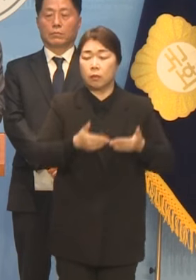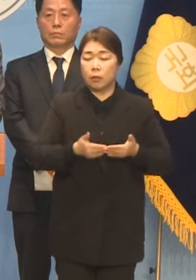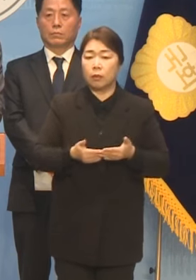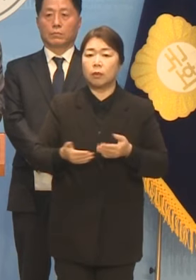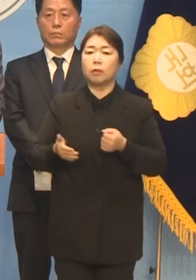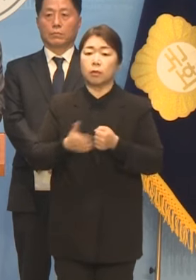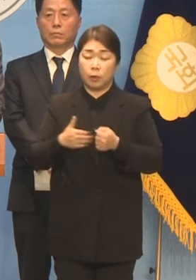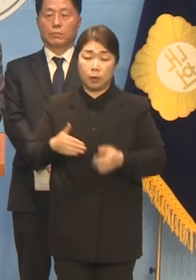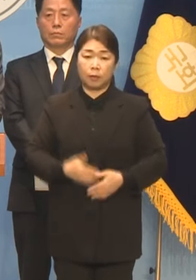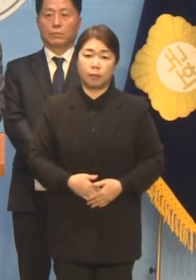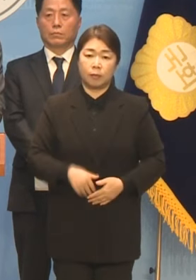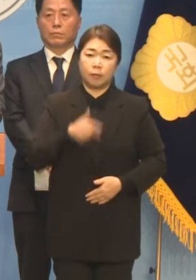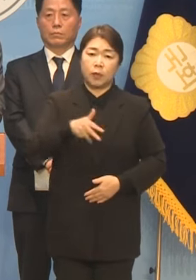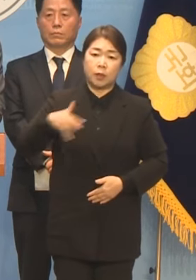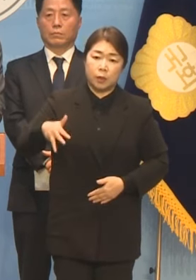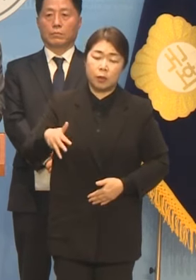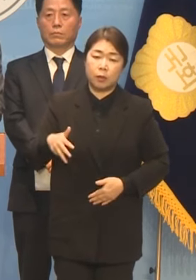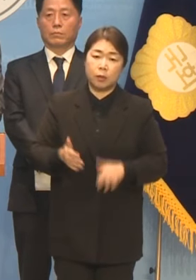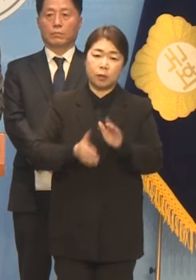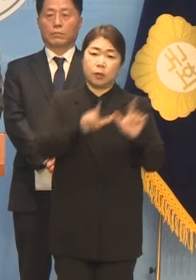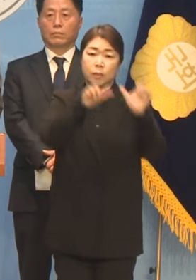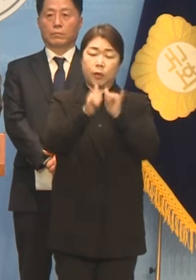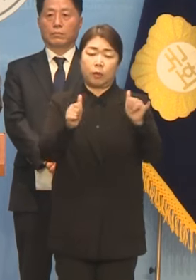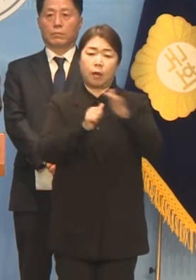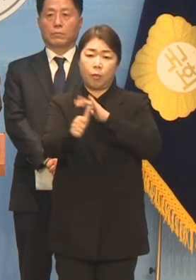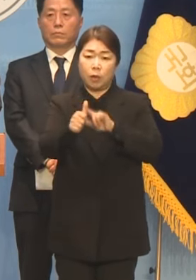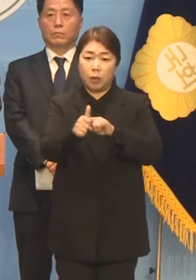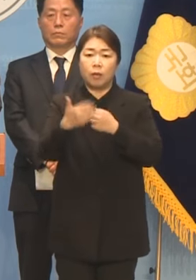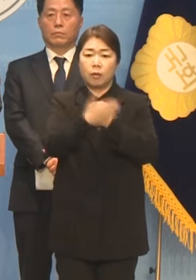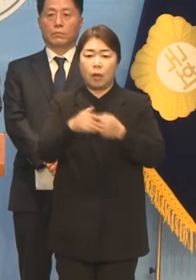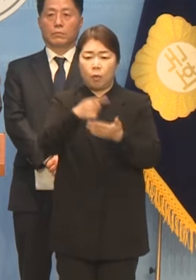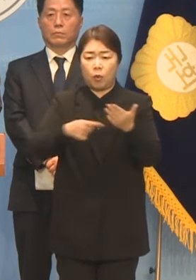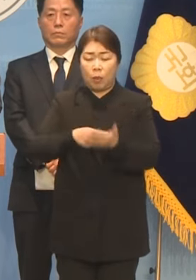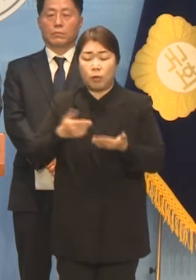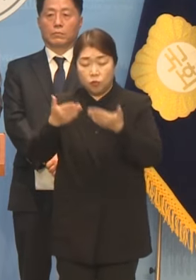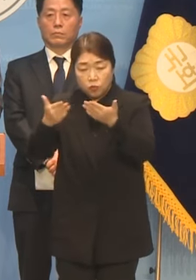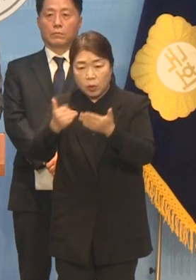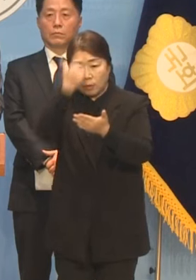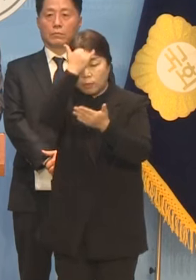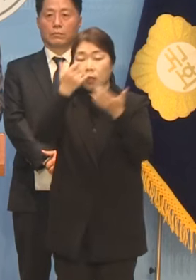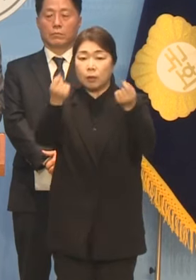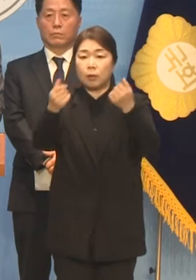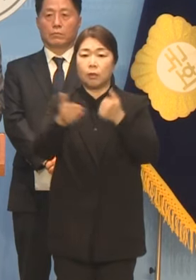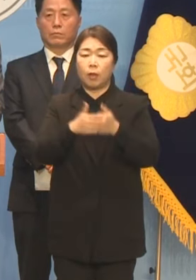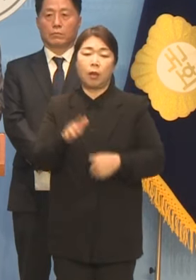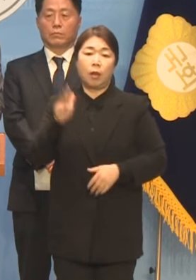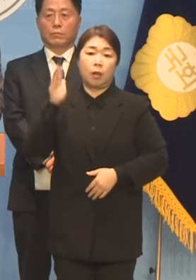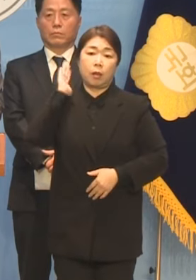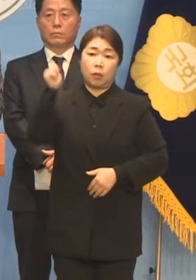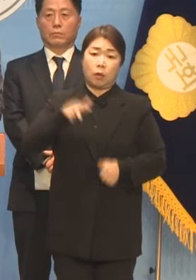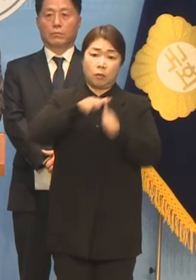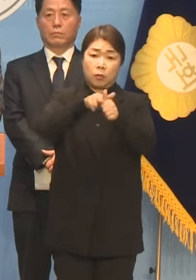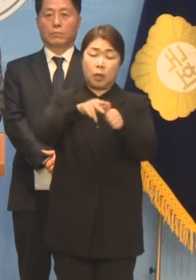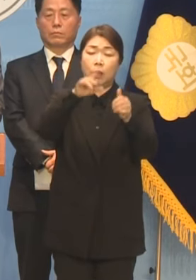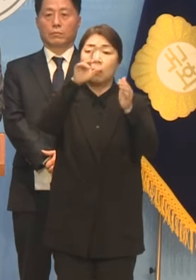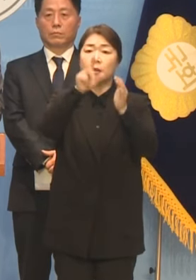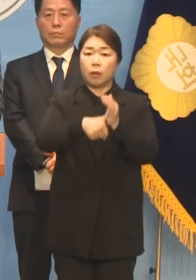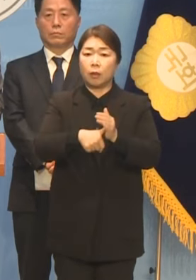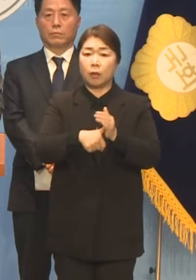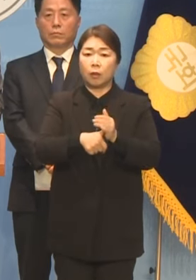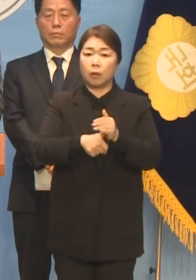대표하여 은혜에 꼭 보답하는 것이 사람의 돌이라고 생각하여 경선 당시에 자발적으로